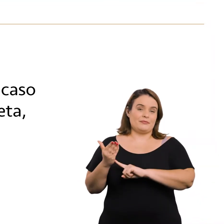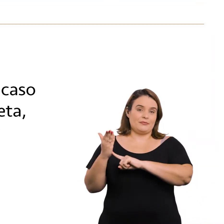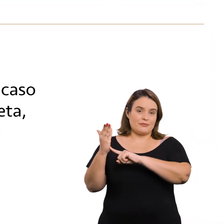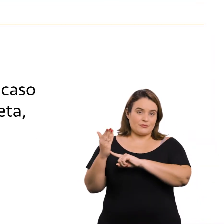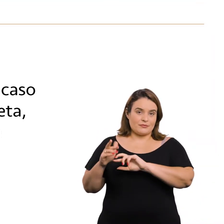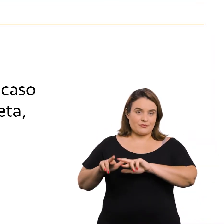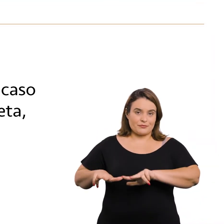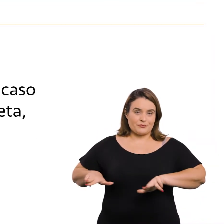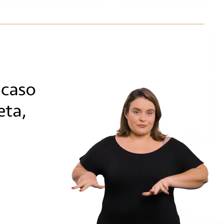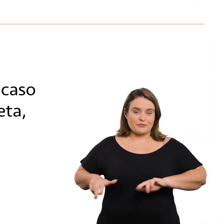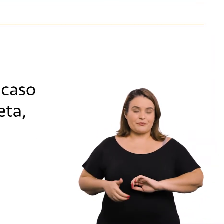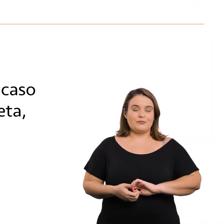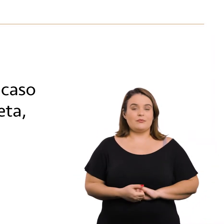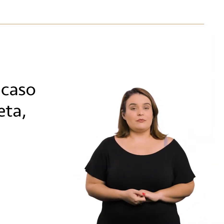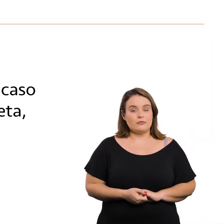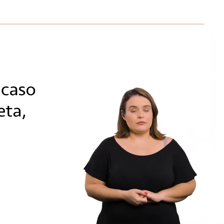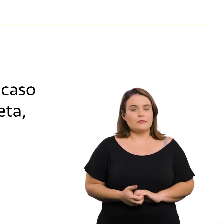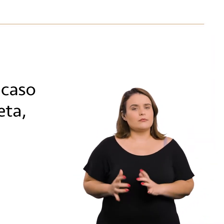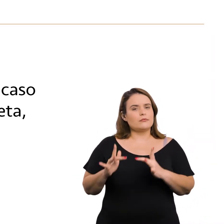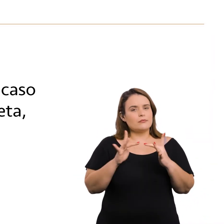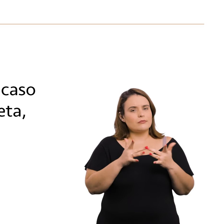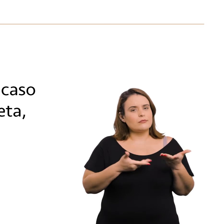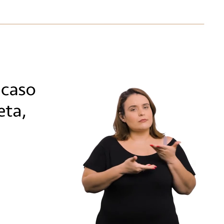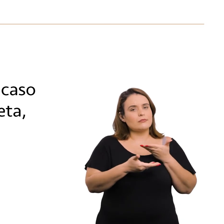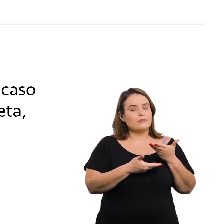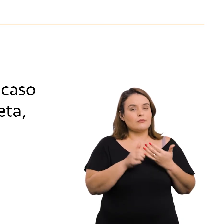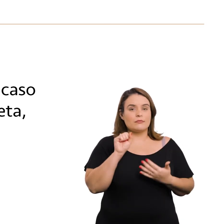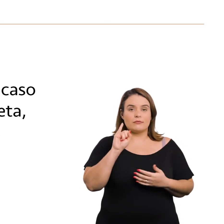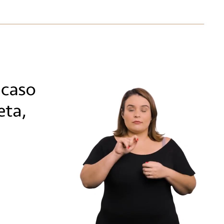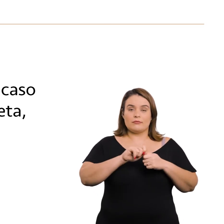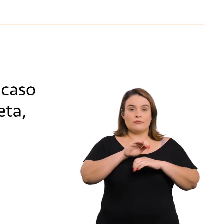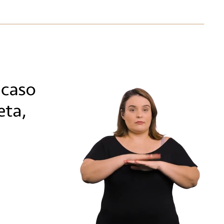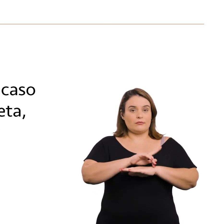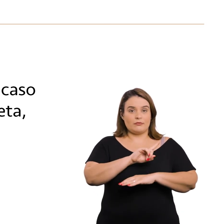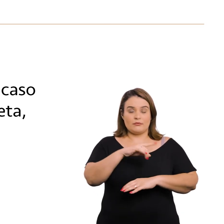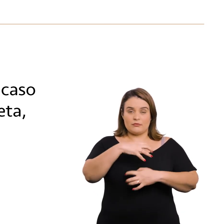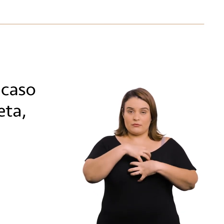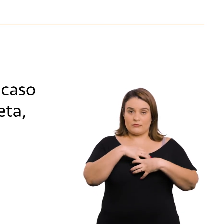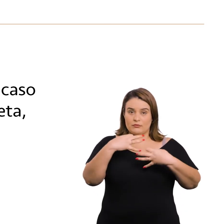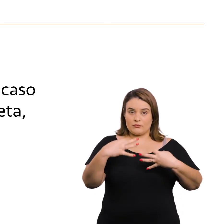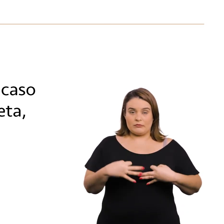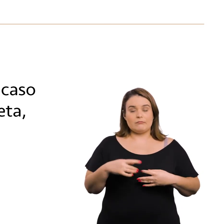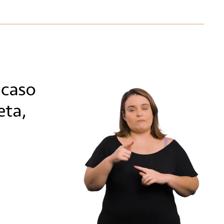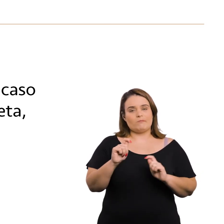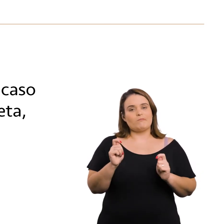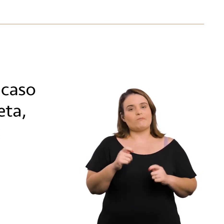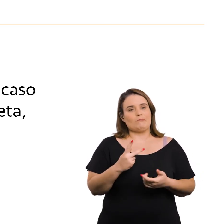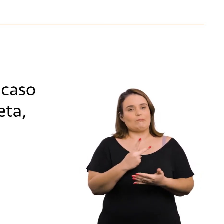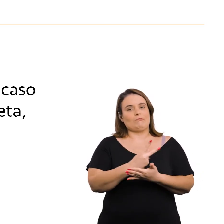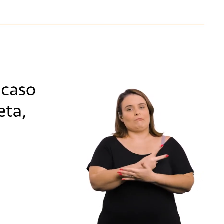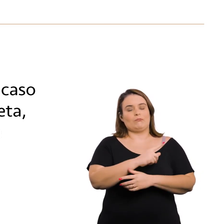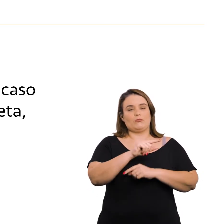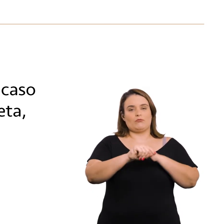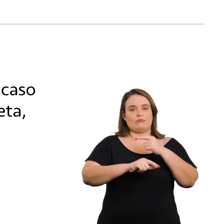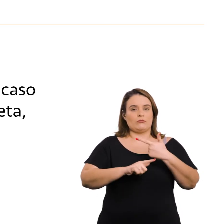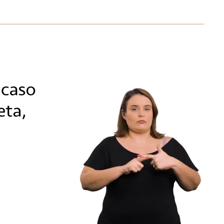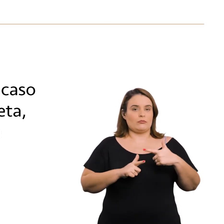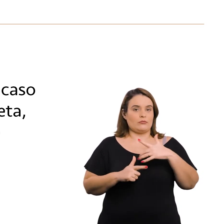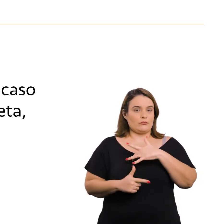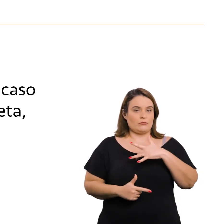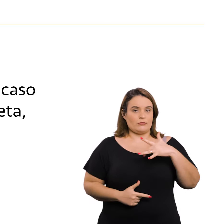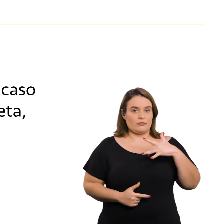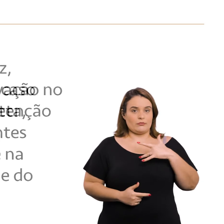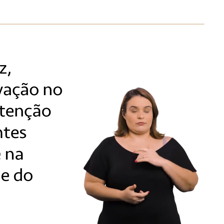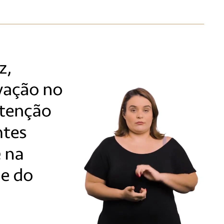equipamentos e tecnologias. Esta interação, caso não seja feita da forma correta, pode acarretar uma série de problemas